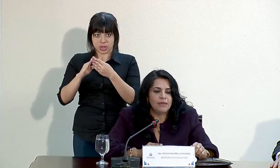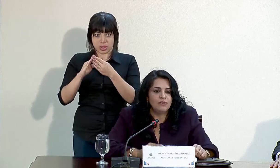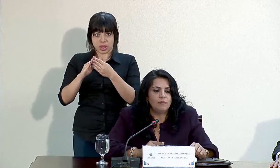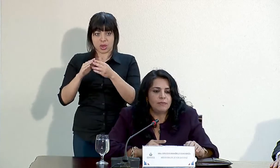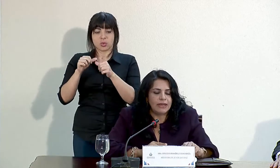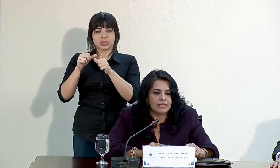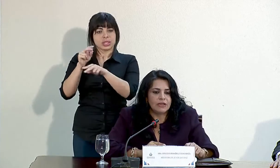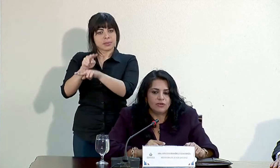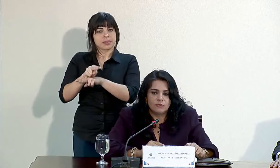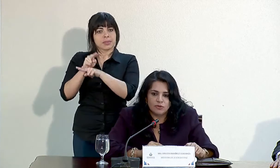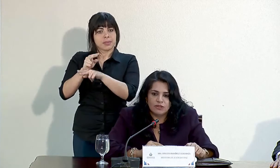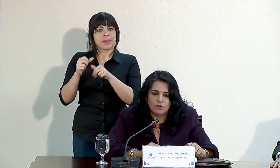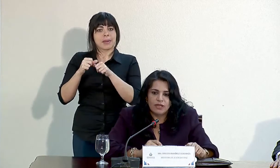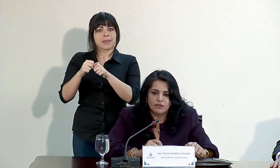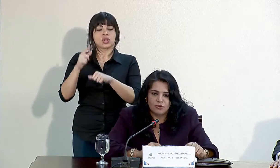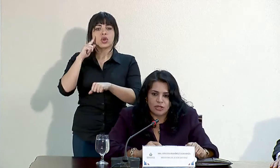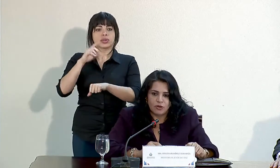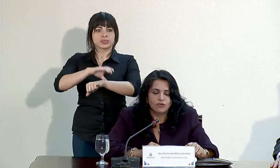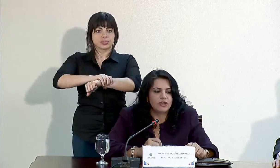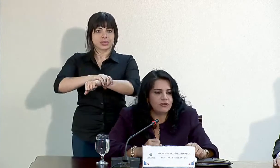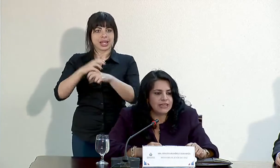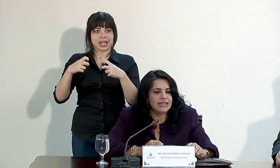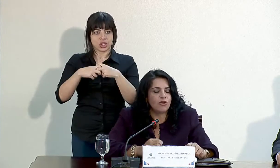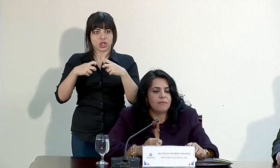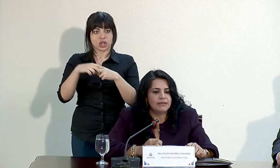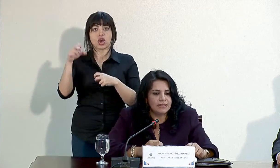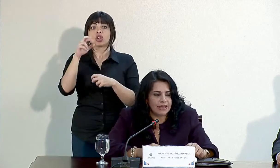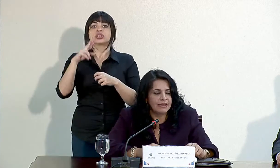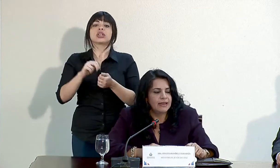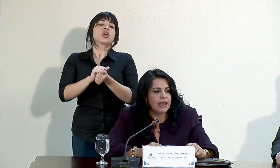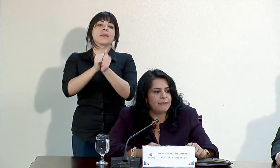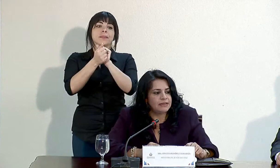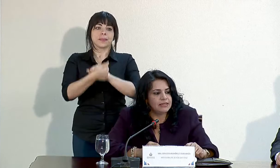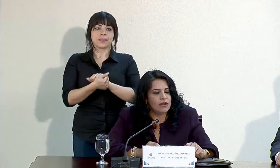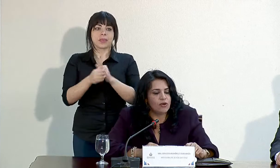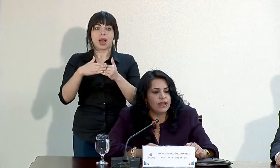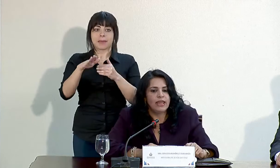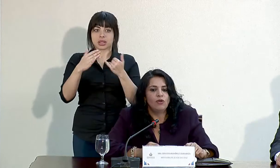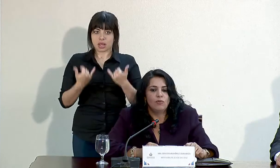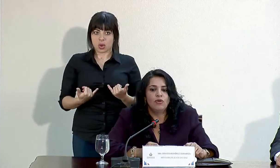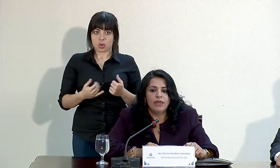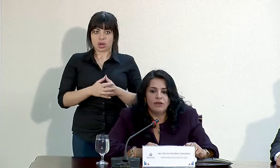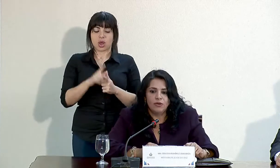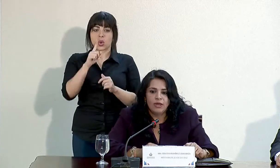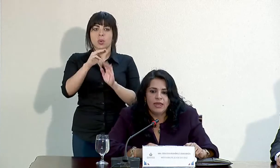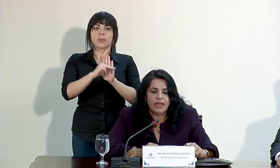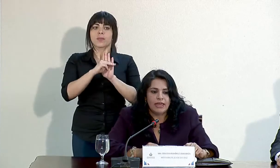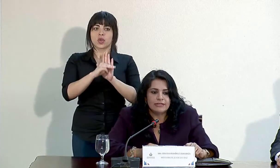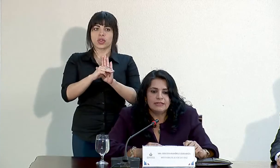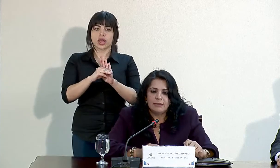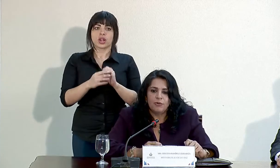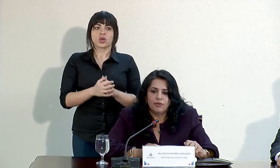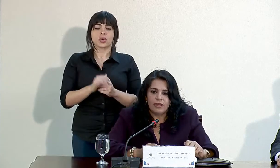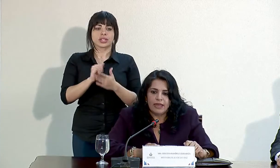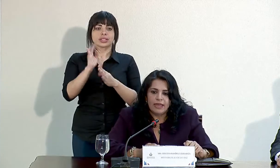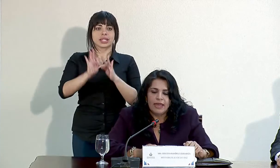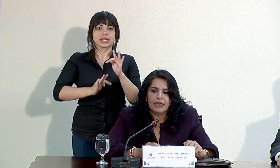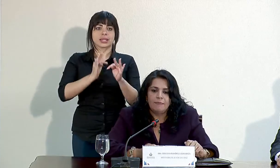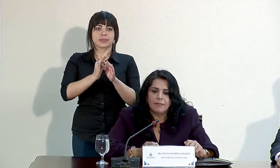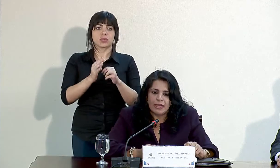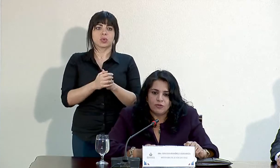un seguimiento permanente con dispositivo electrónico. Costa Rica se convertirá a partir de ahora en un modelo en este tipo